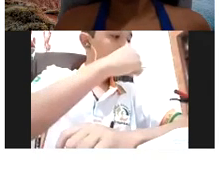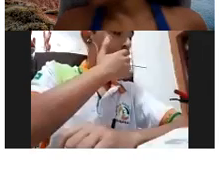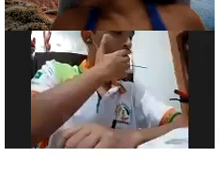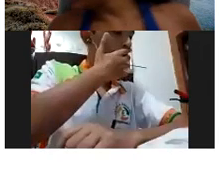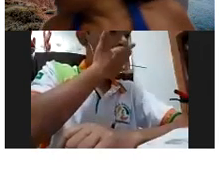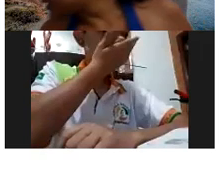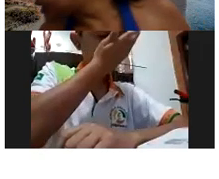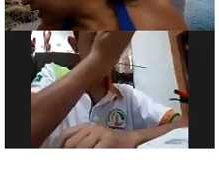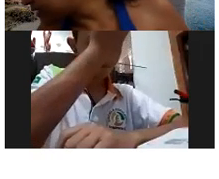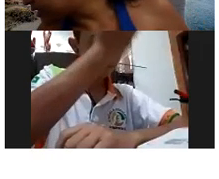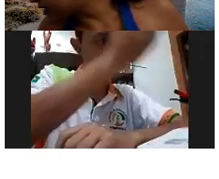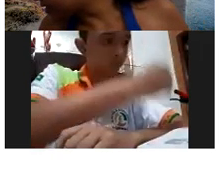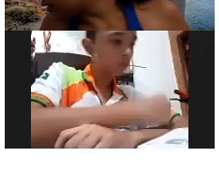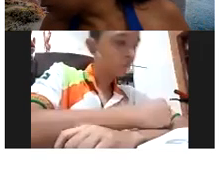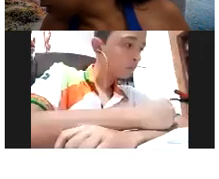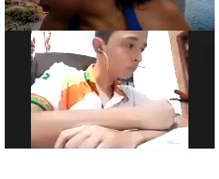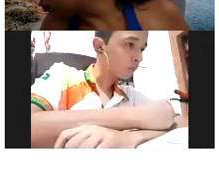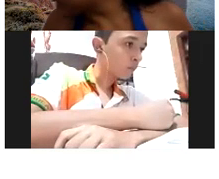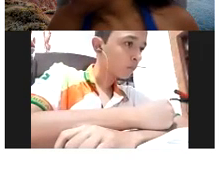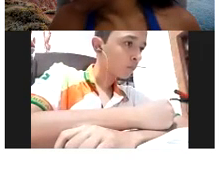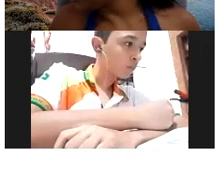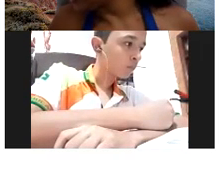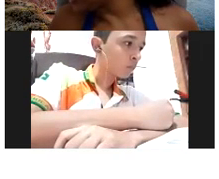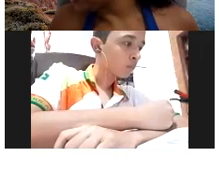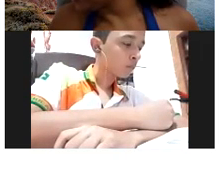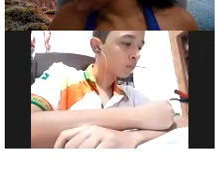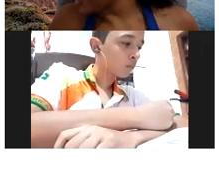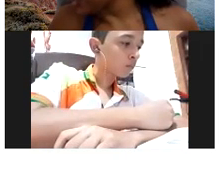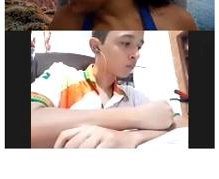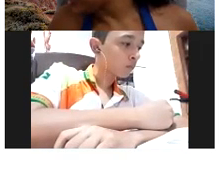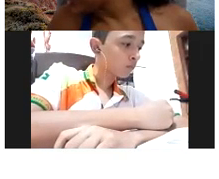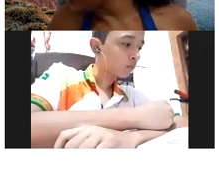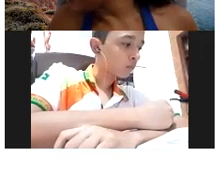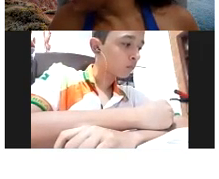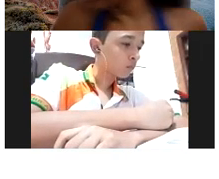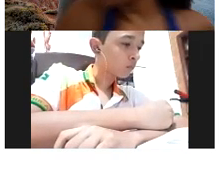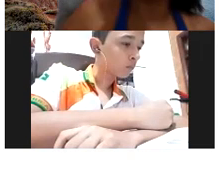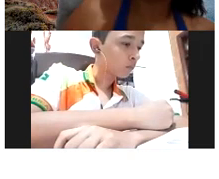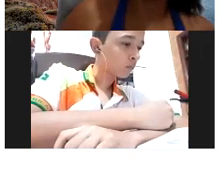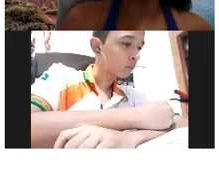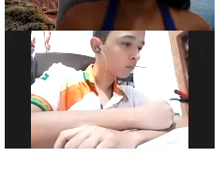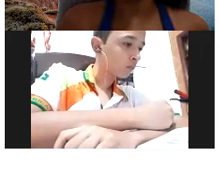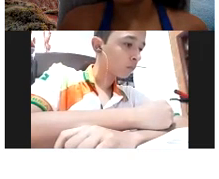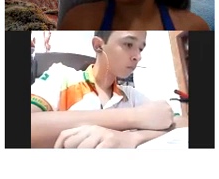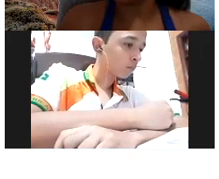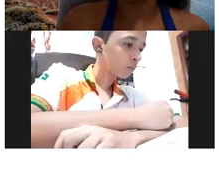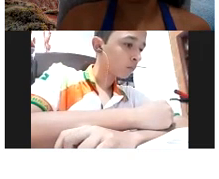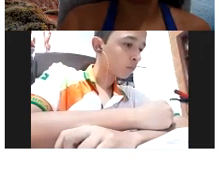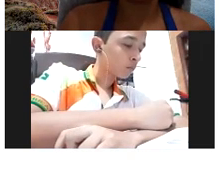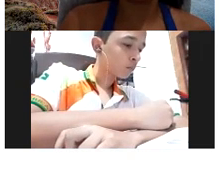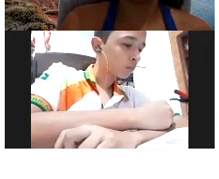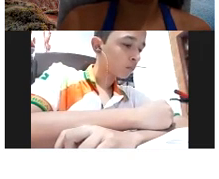próxima a tem até o textinho na frente a lição quando duas ou mais substâncias simples reagem dando origem a uma única substância